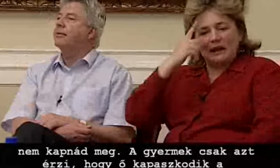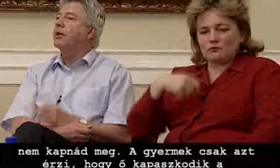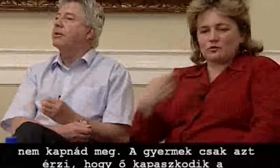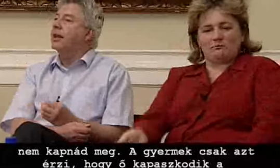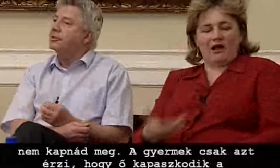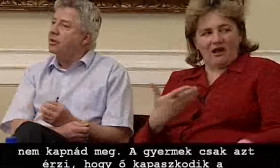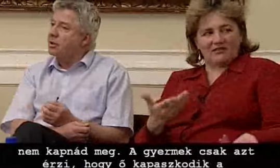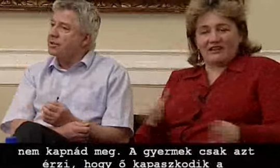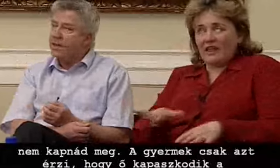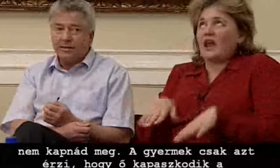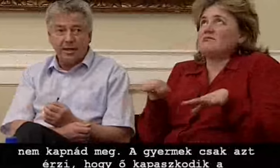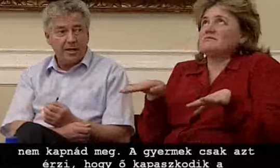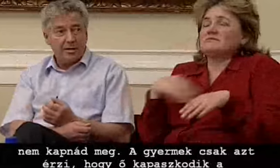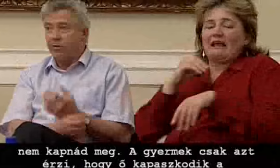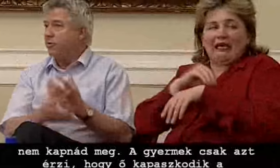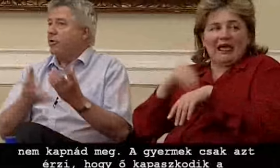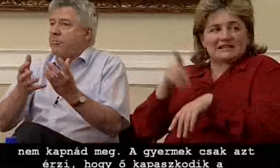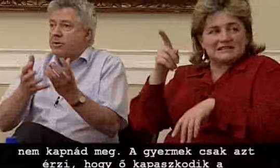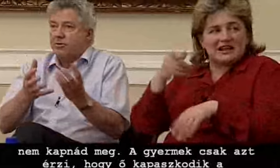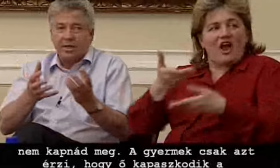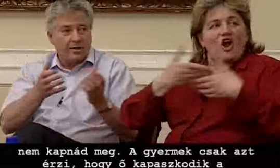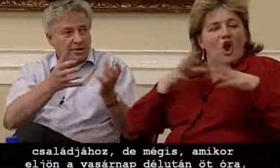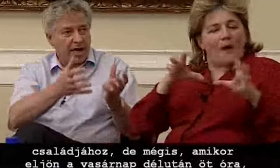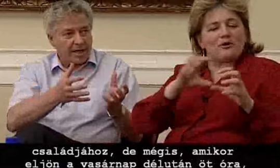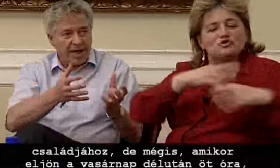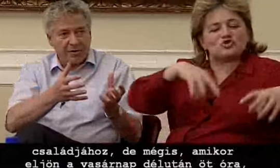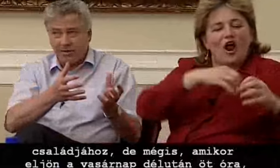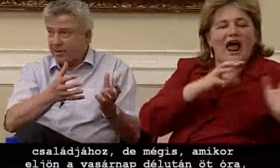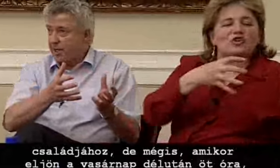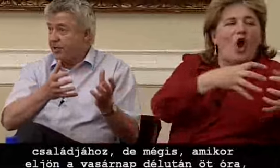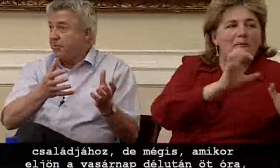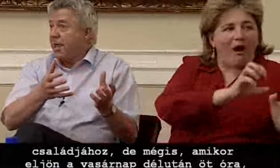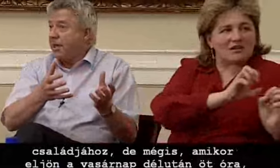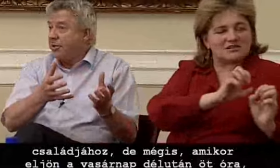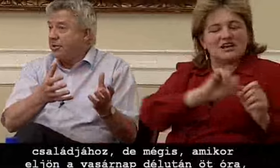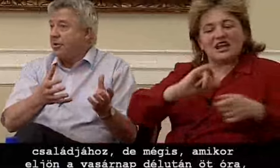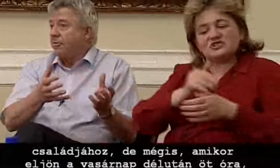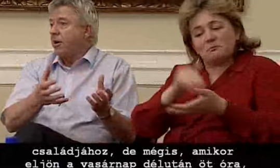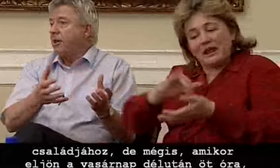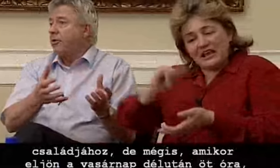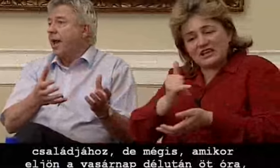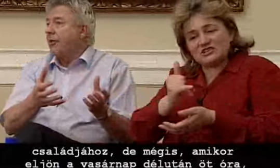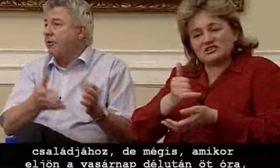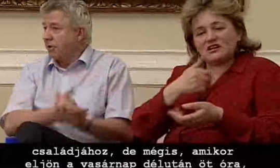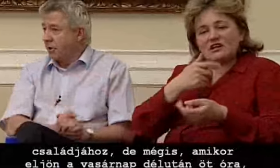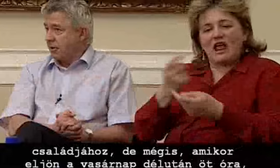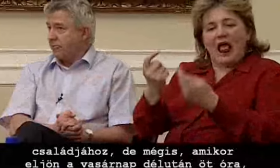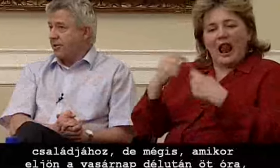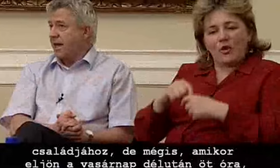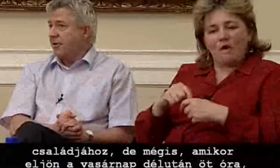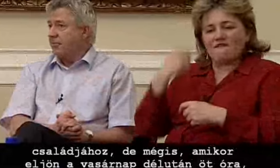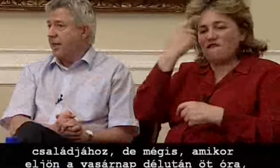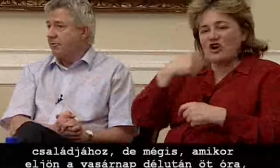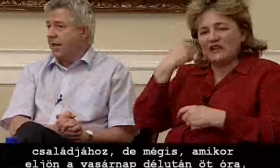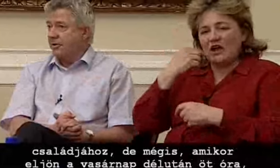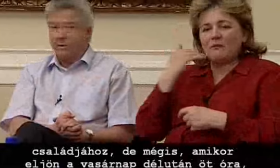kapnád. A gyerek csak azt érzi, hogy ő kapaszkodik a családjához, és mégis van, amikor eljön